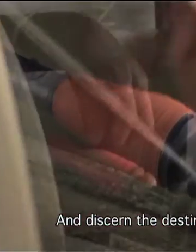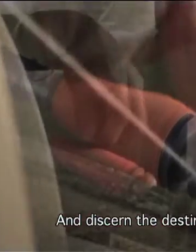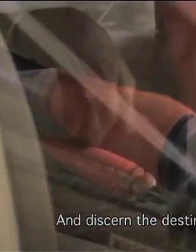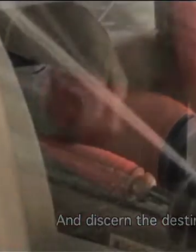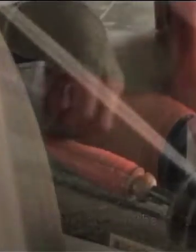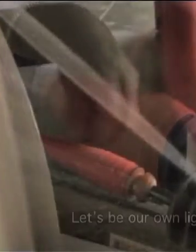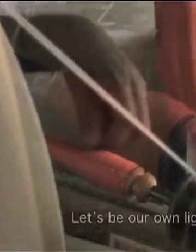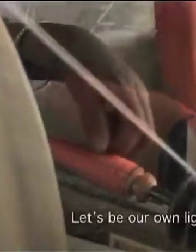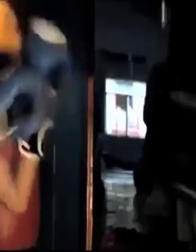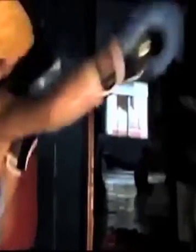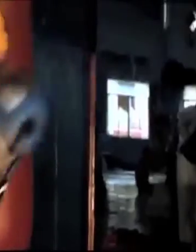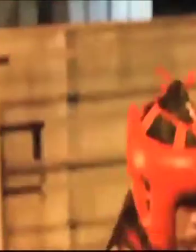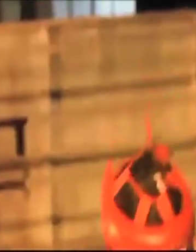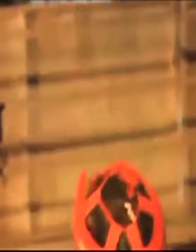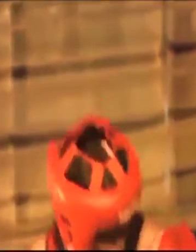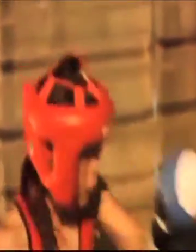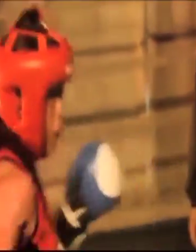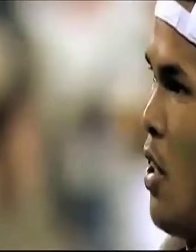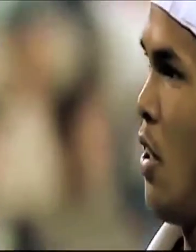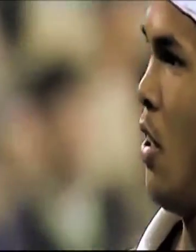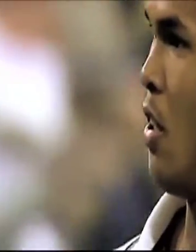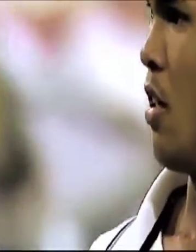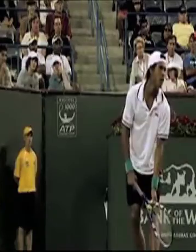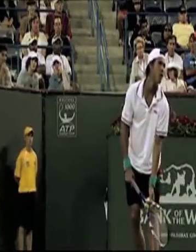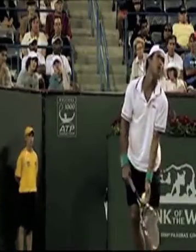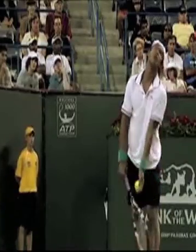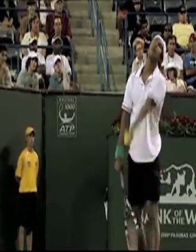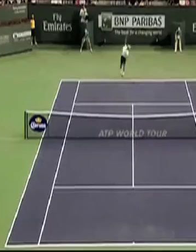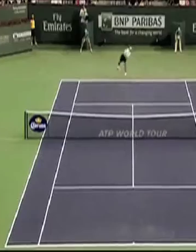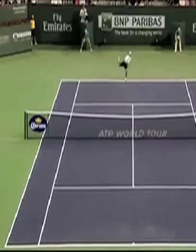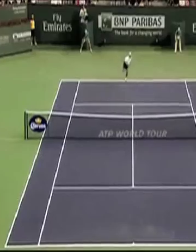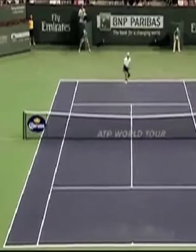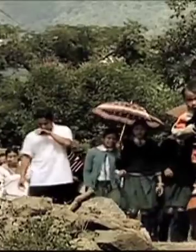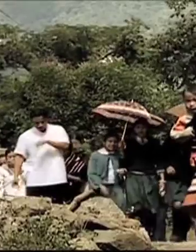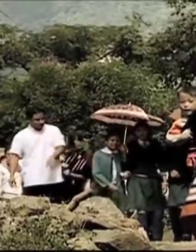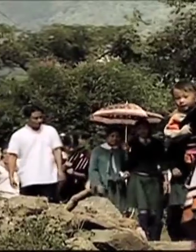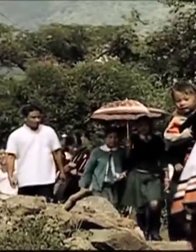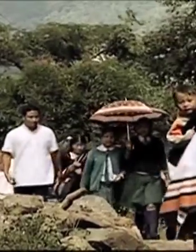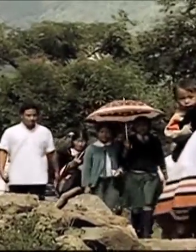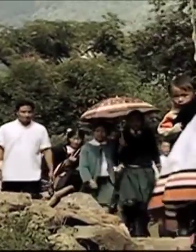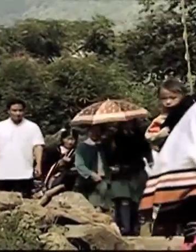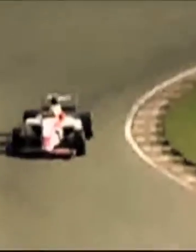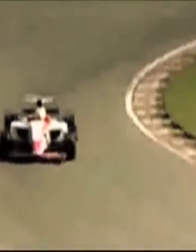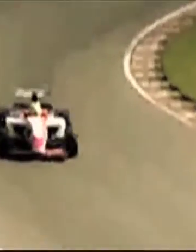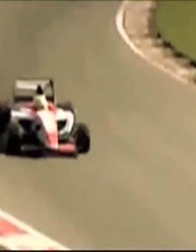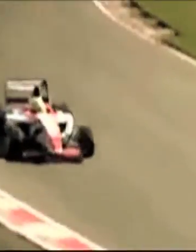सुने हम, अपना दीपक स्वयं बने हम, अपना